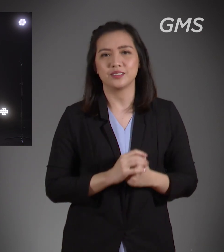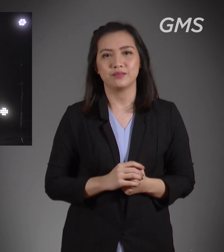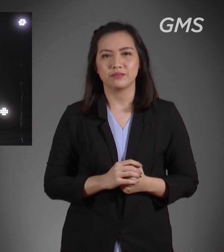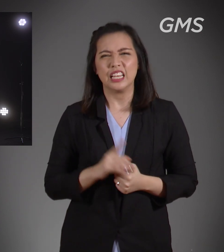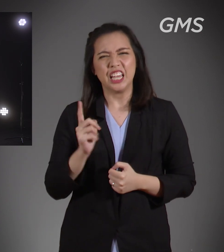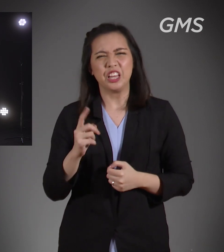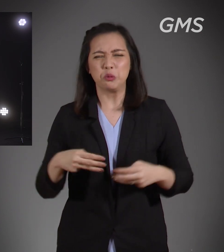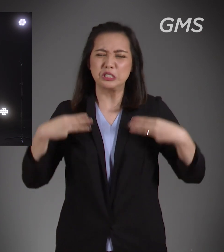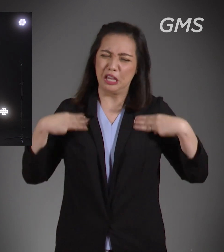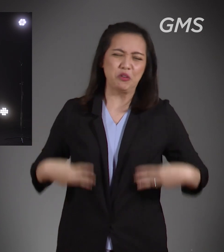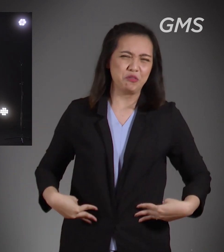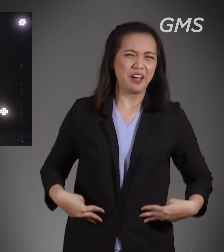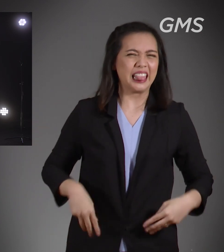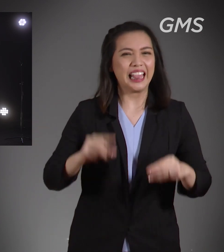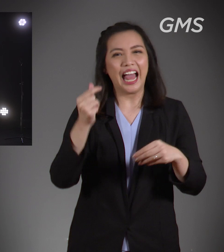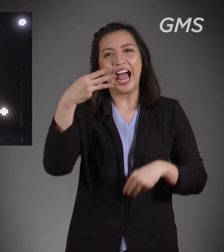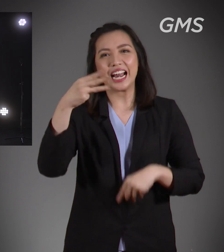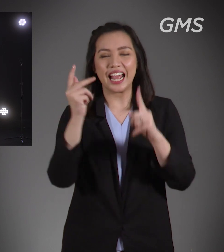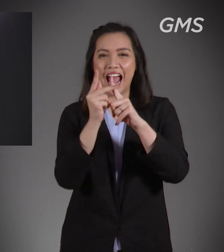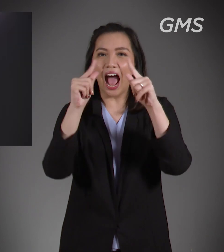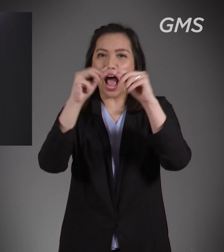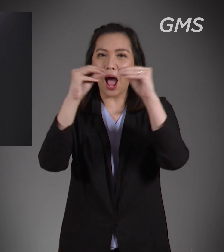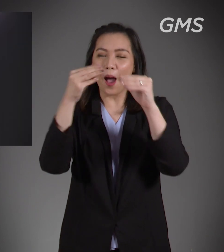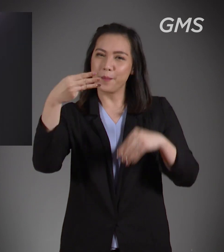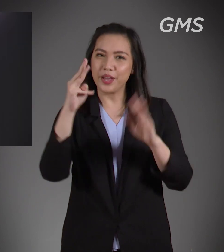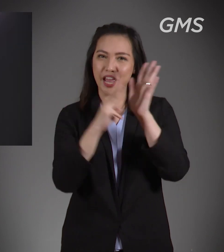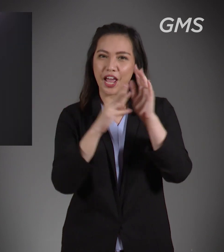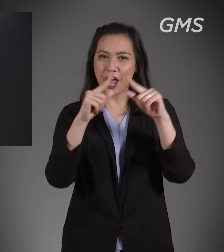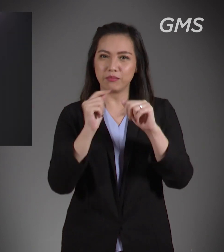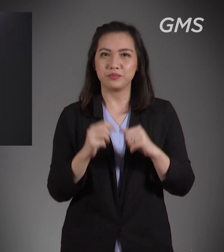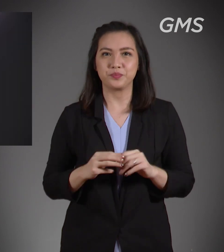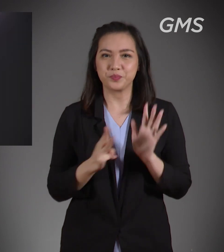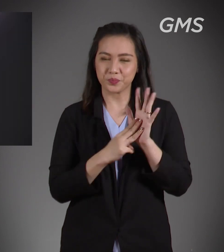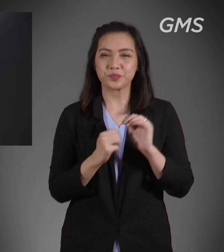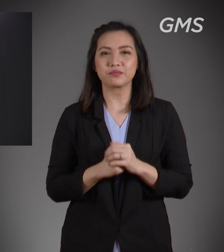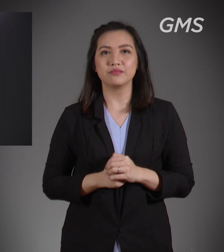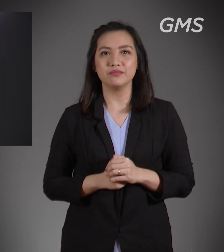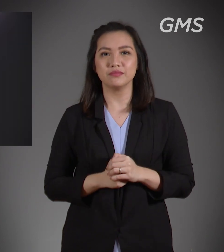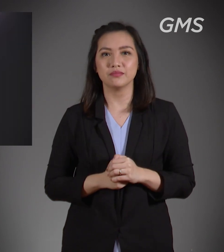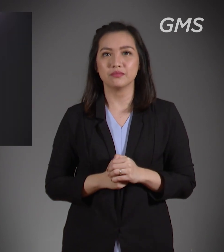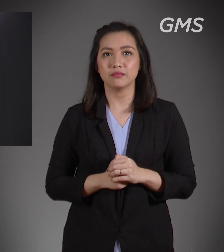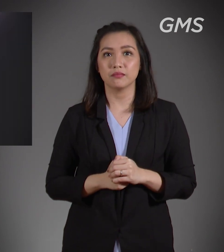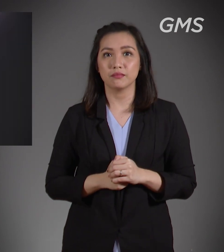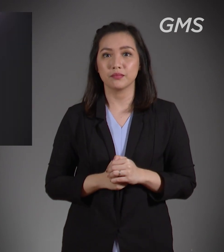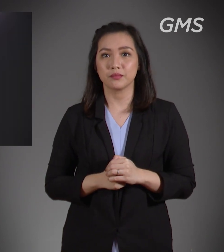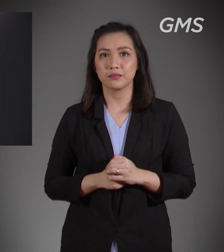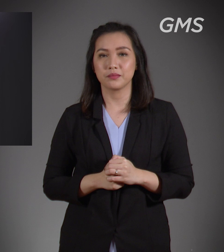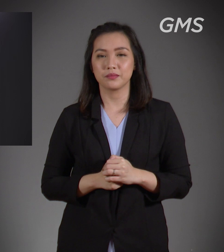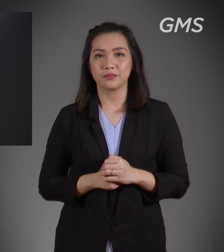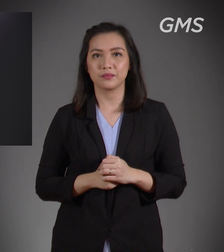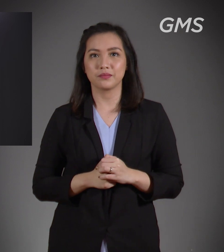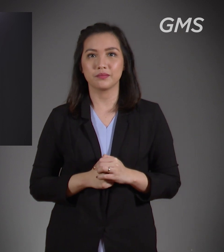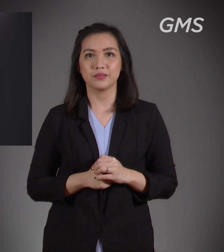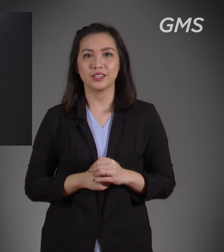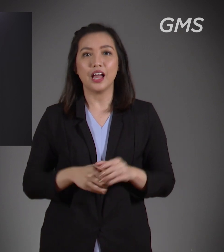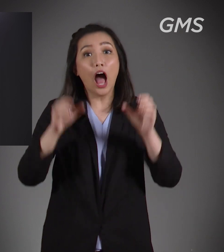sifat. Nanti kalau sudah jerah, nanti berikutnya dia jahat lagi, sampai terantuk batu lagi, baru dia berhenti. Jadi